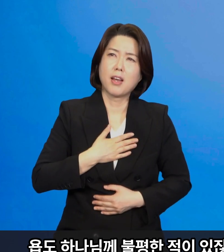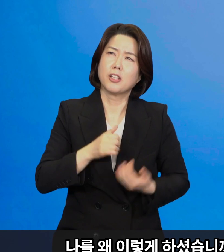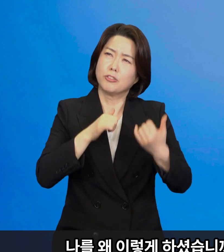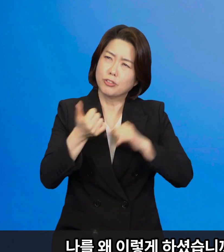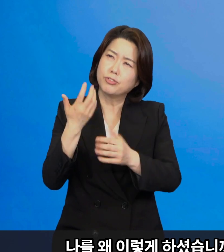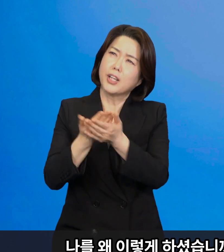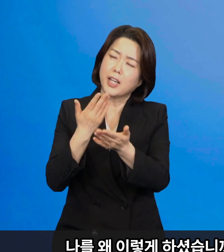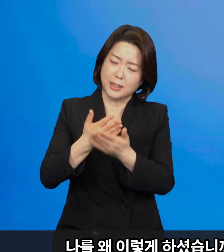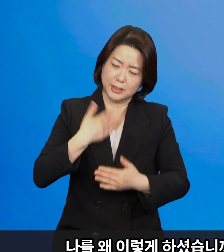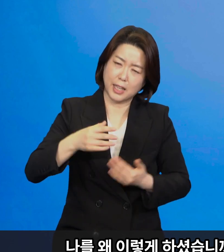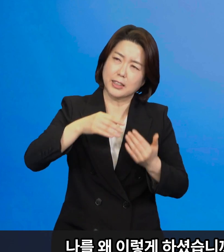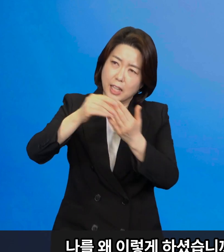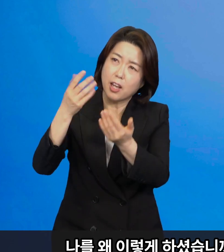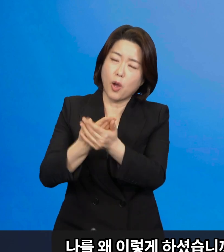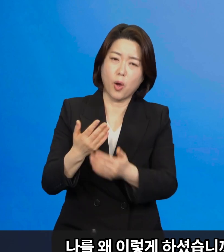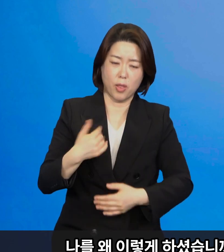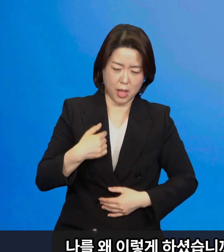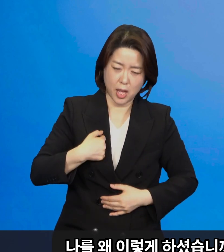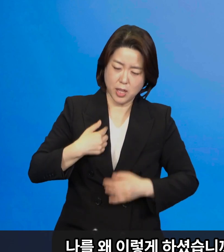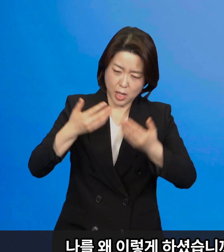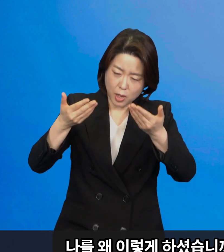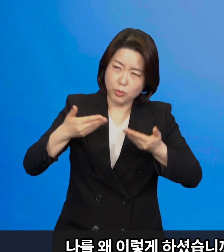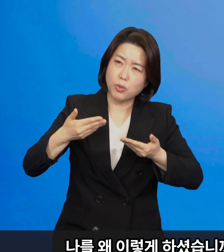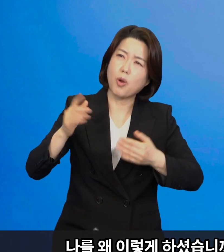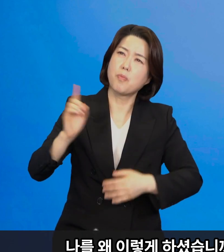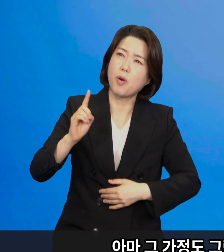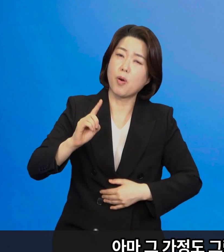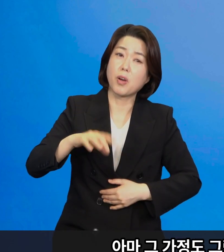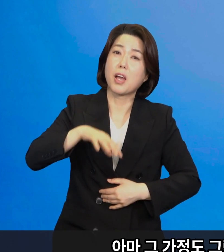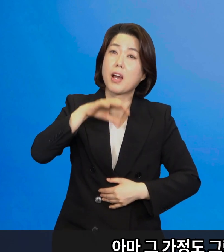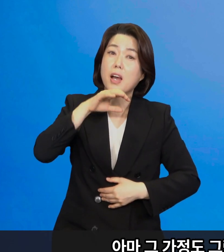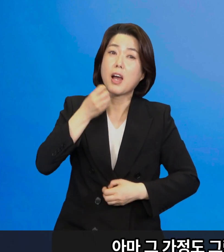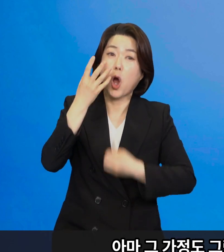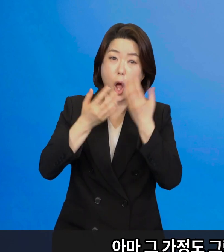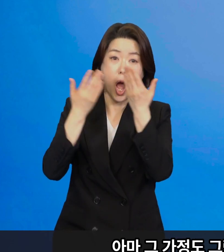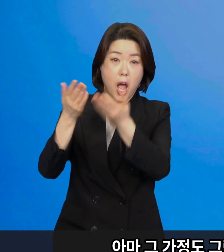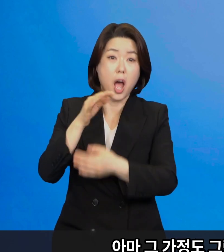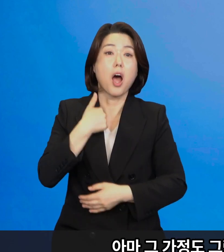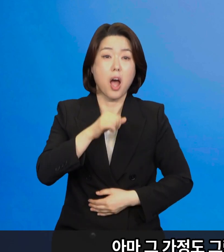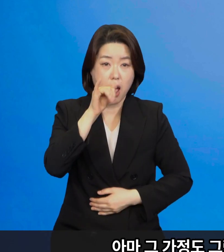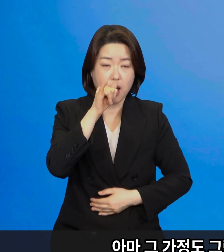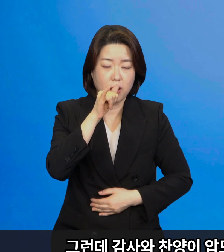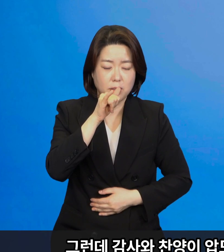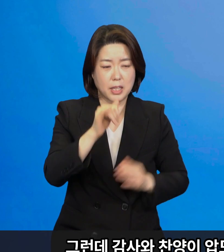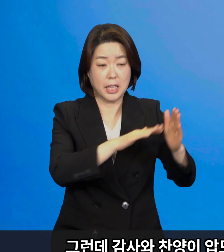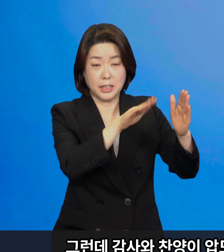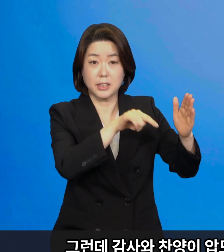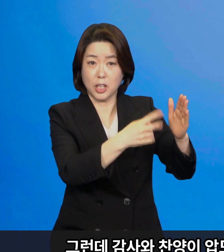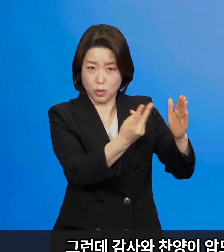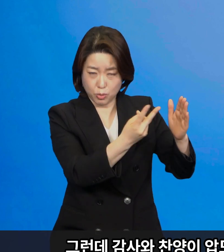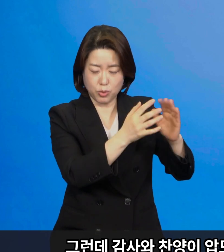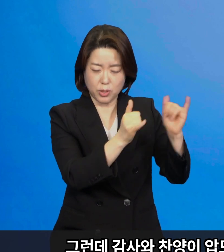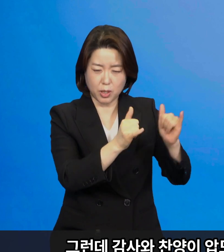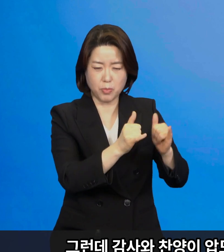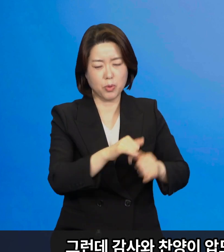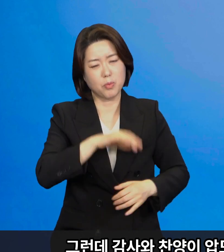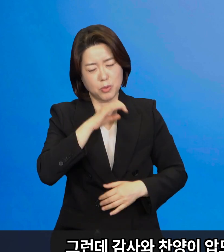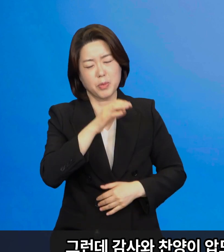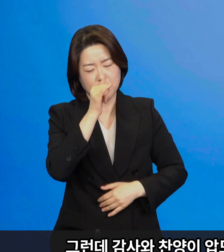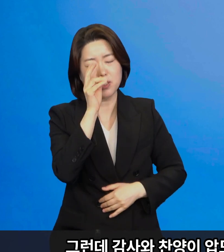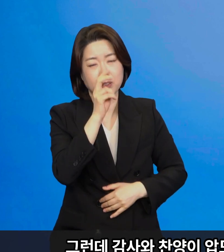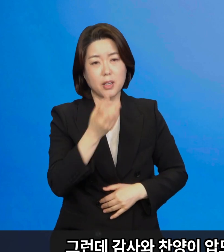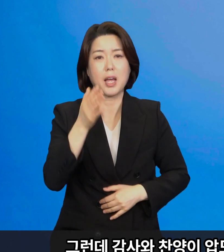주십시오, 나를 왜 이렇게 하셨습니까, 이렇게 욥도 고백을 했듯이 아마 그 가정도 그랬을 거라 생각합니다. 그런데 감사와